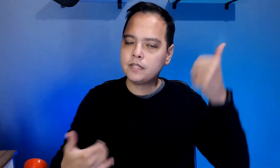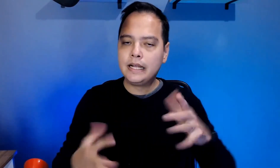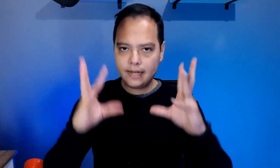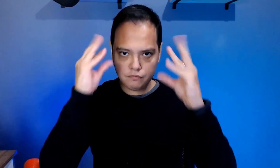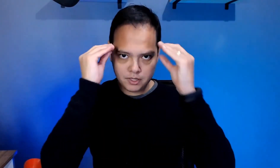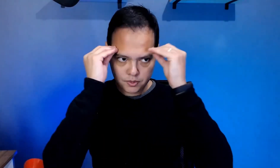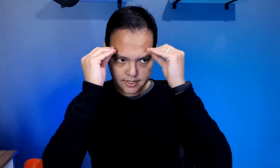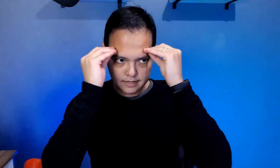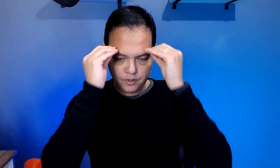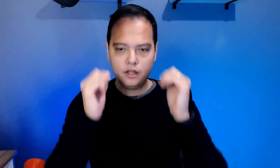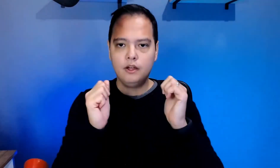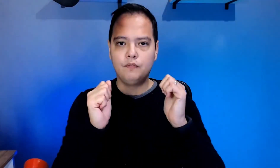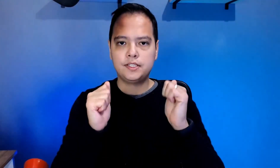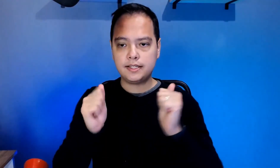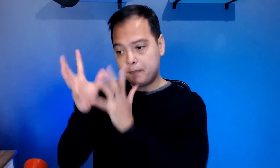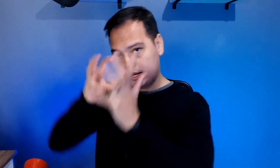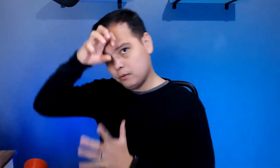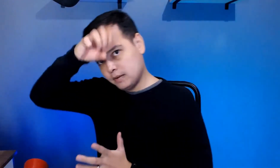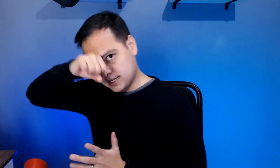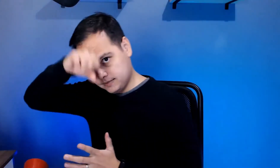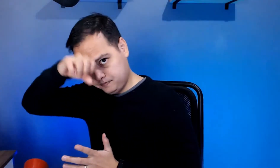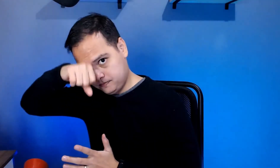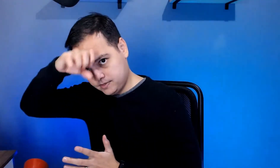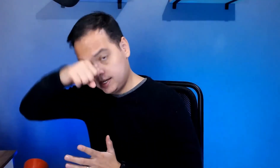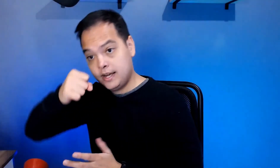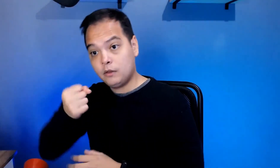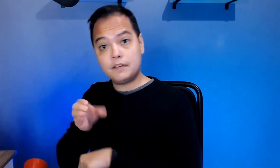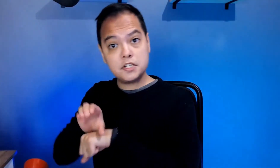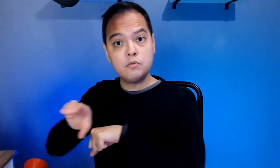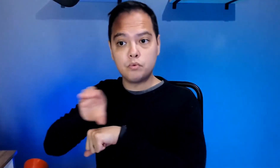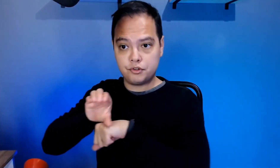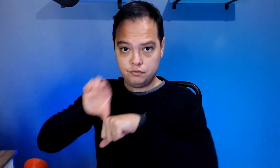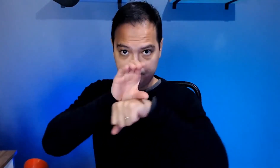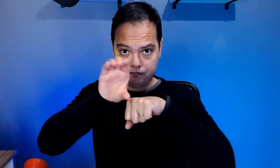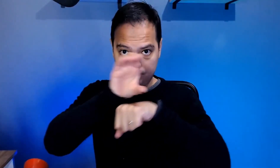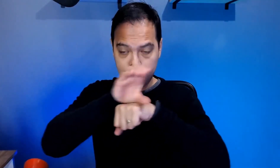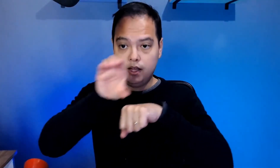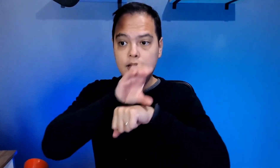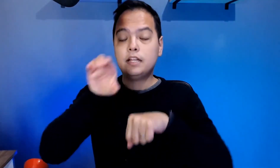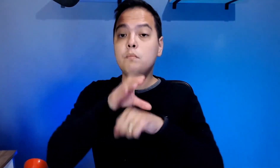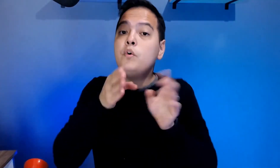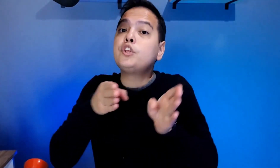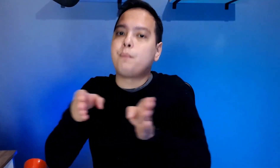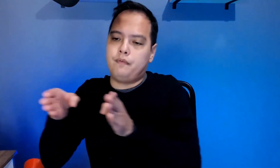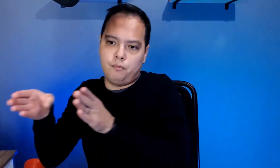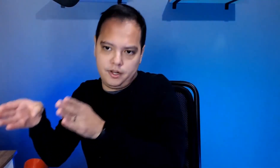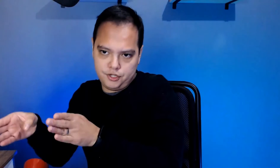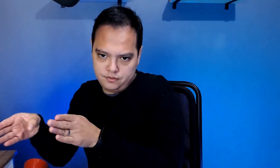Grava uma coisa, tá? Você está aprendendo Libras. Então, você está fazendo um curso. Então, muito provavelmente, não estou falando